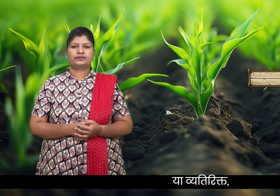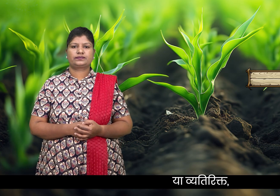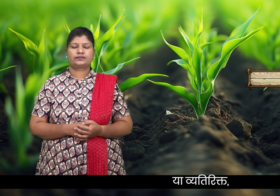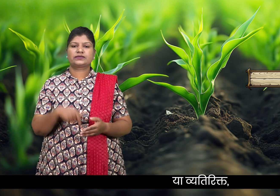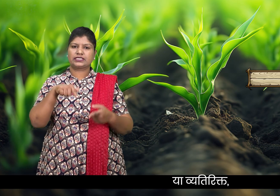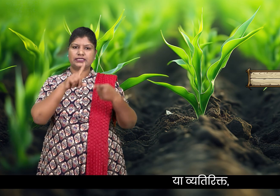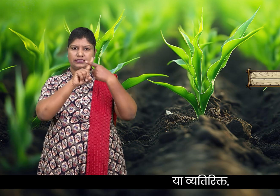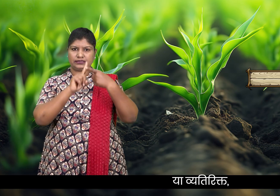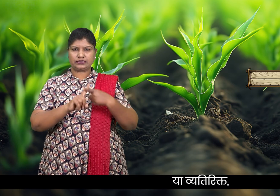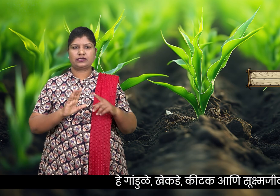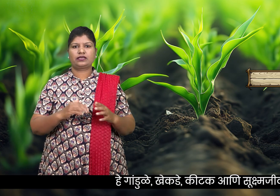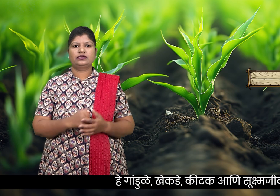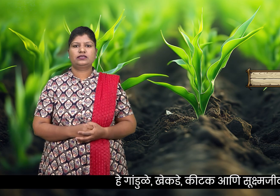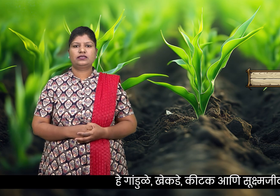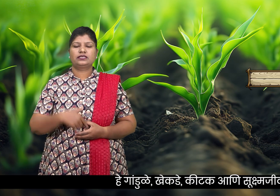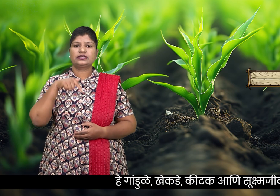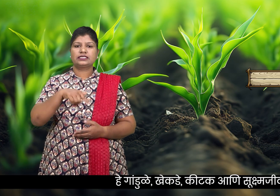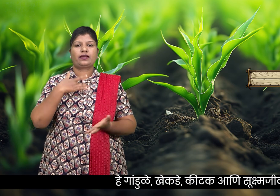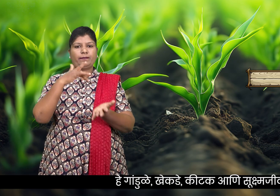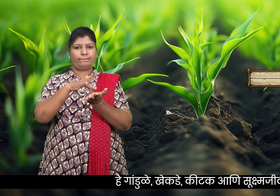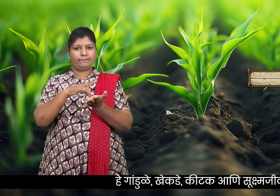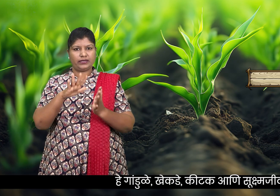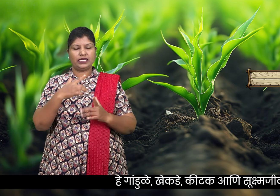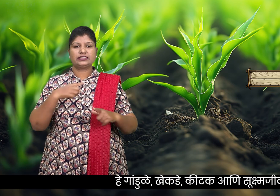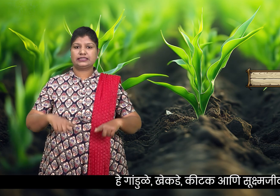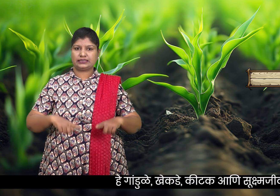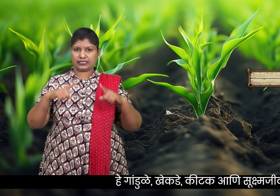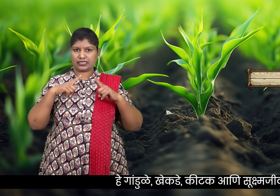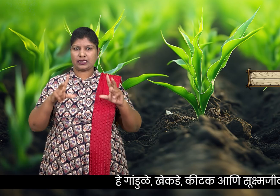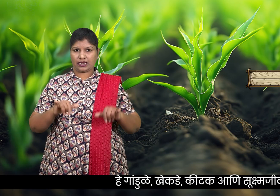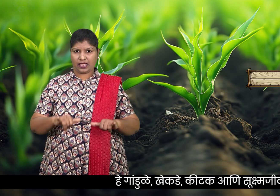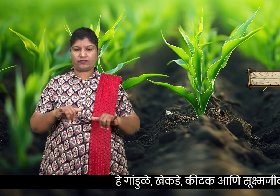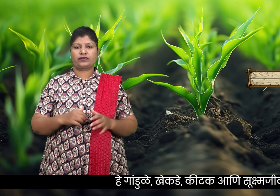या व्यतिरिक्त हे गांडुळे, खेकडे, कीटक आणि सूक्ष्मजीव